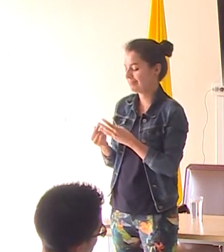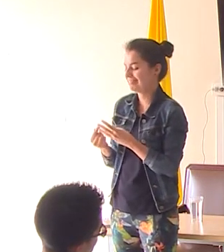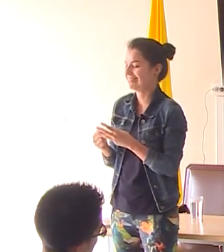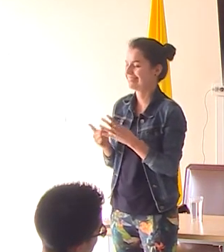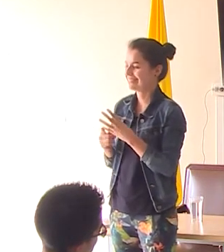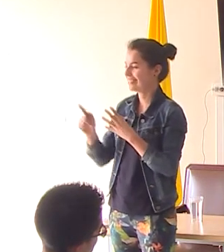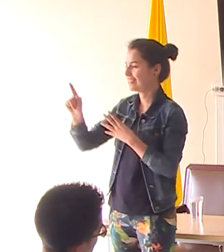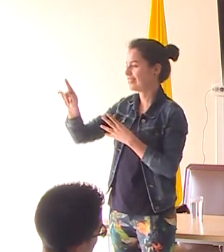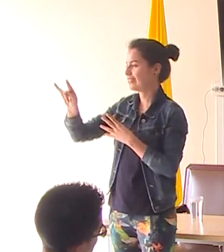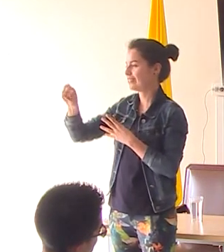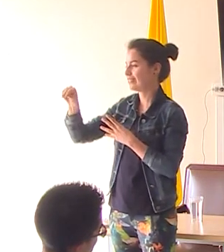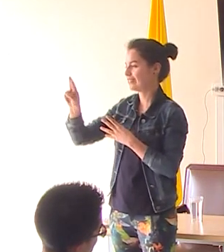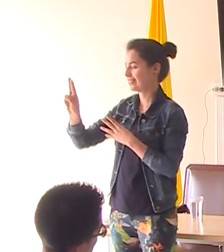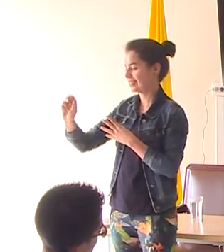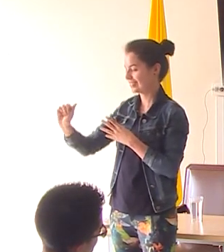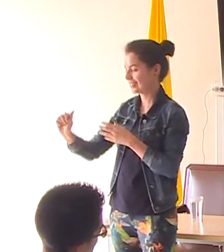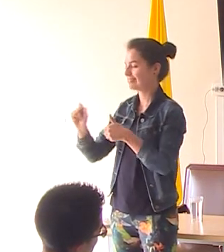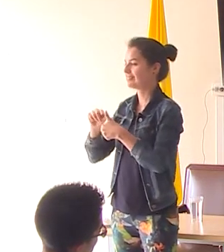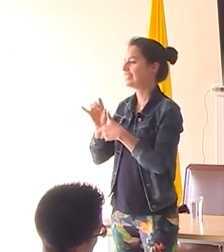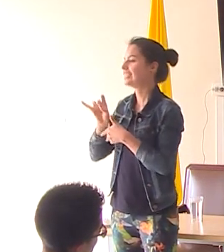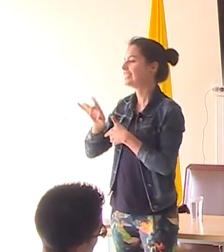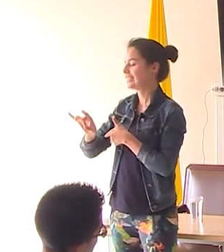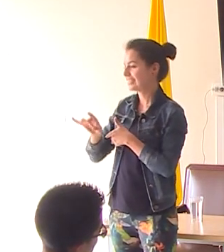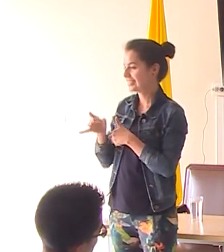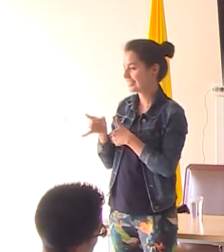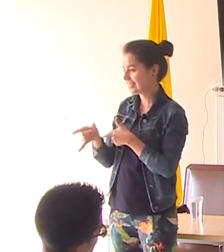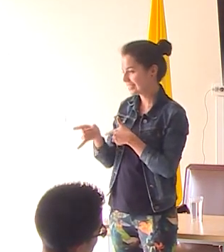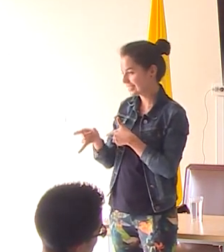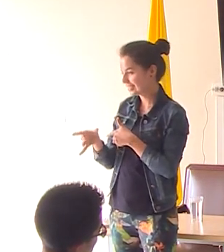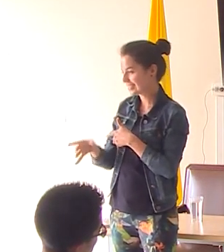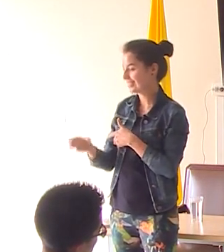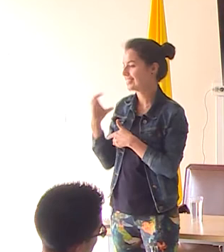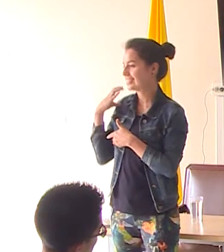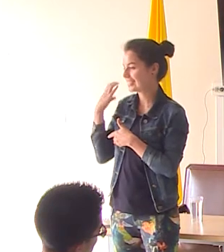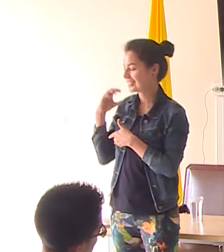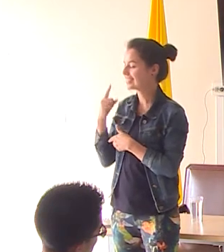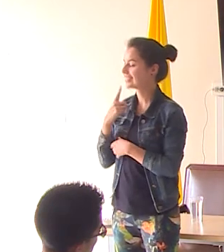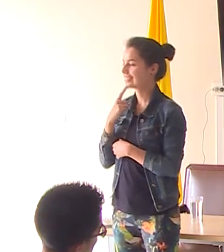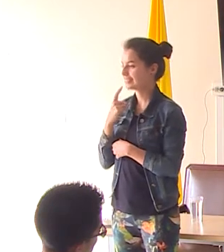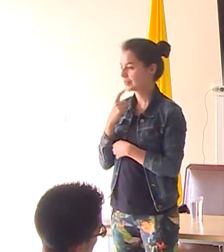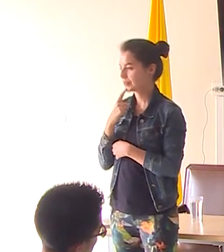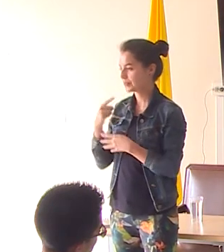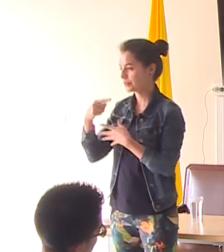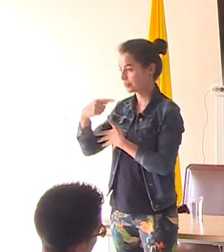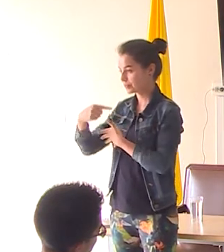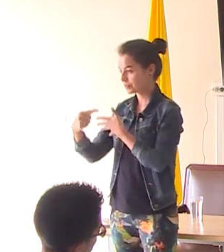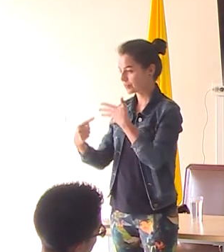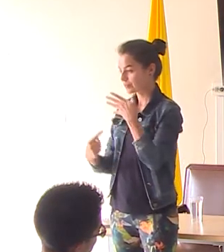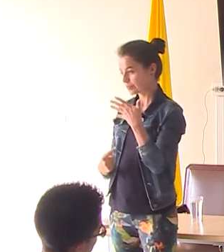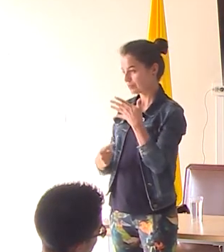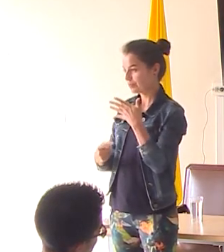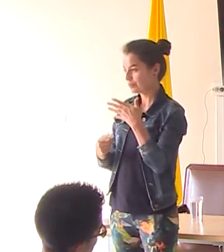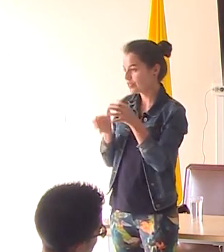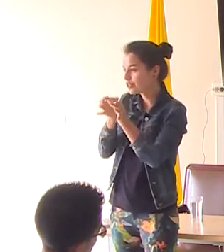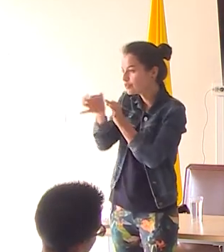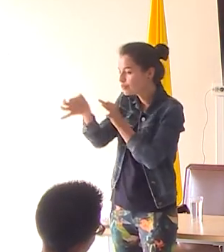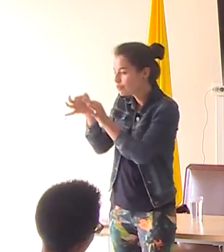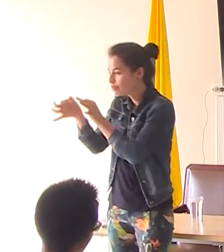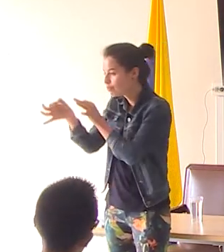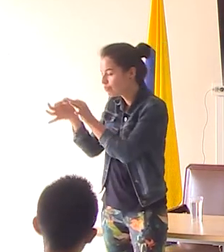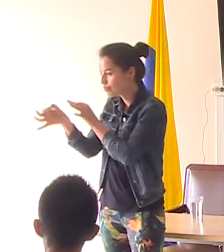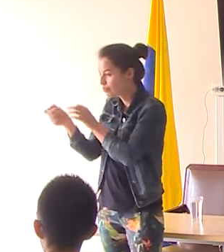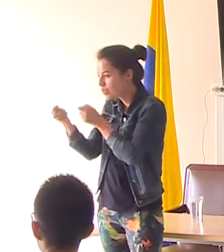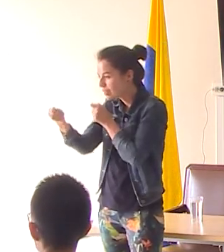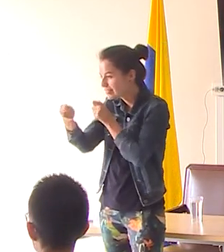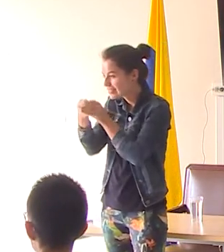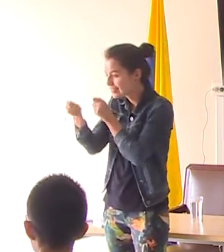cota chía cajicá zipaquirá es consolidar tenemos esta pieza urbana a